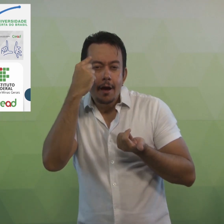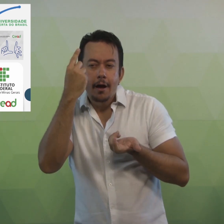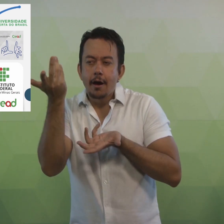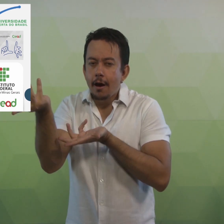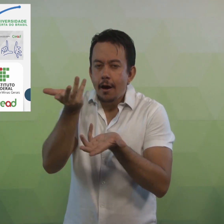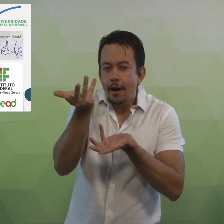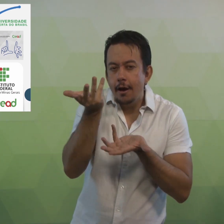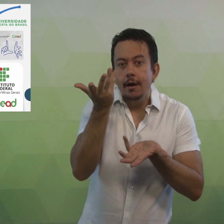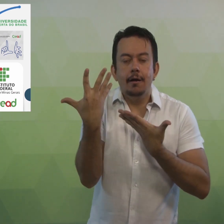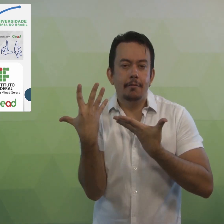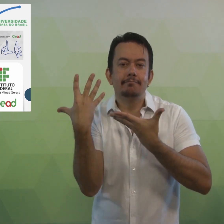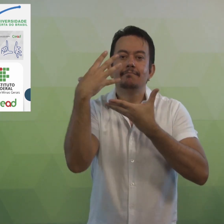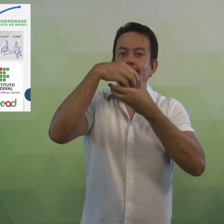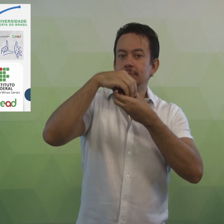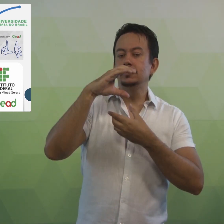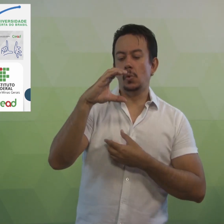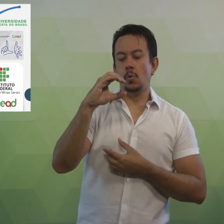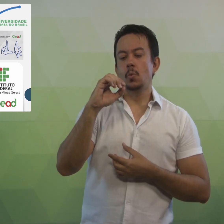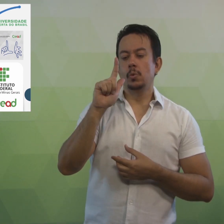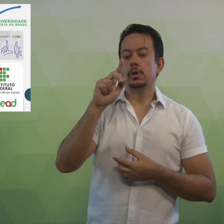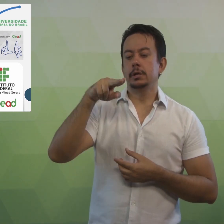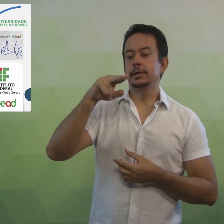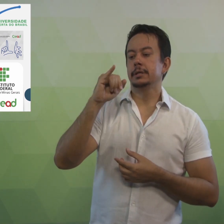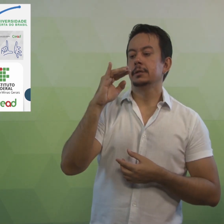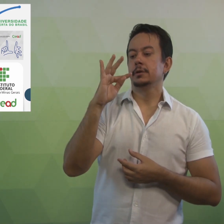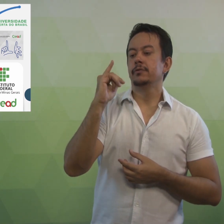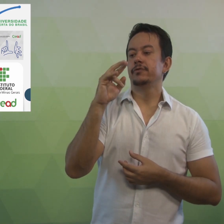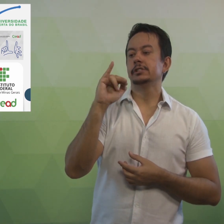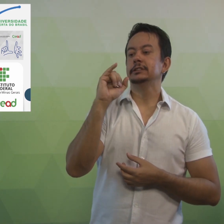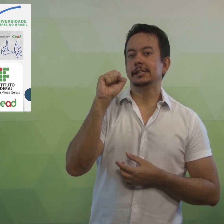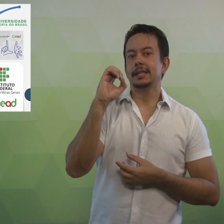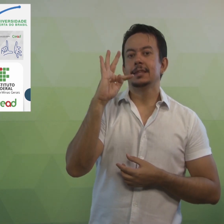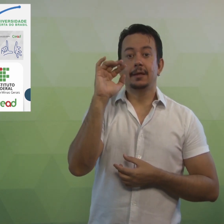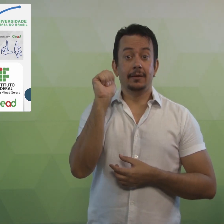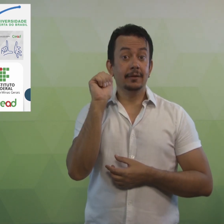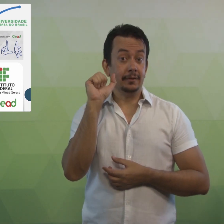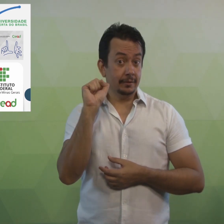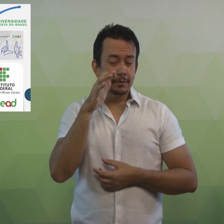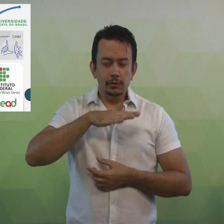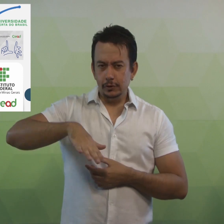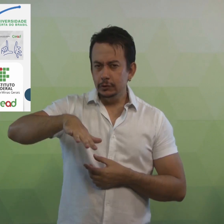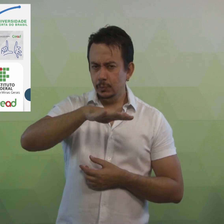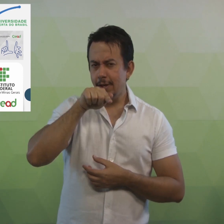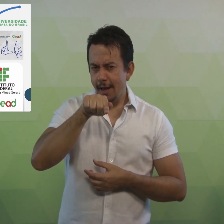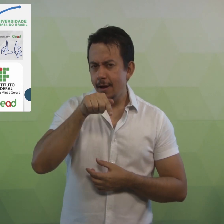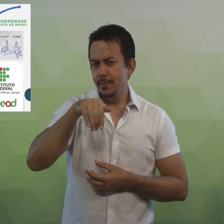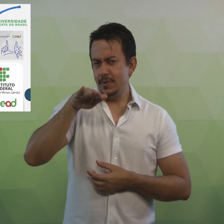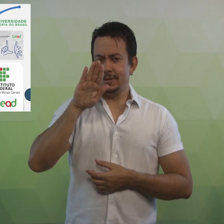a percepção. Todos eles estão inclusos na área cognitiva.